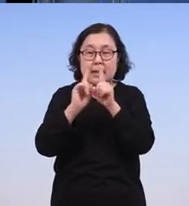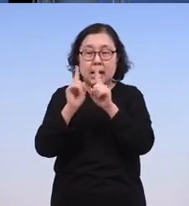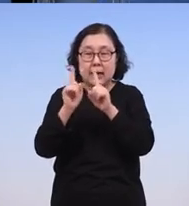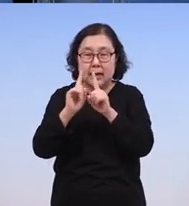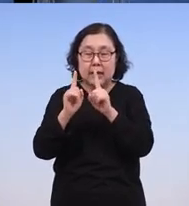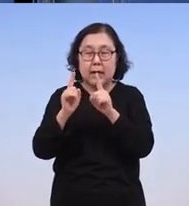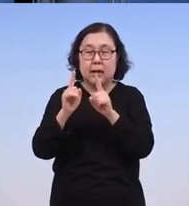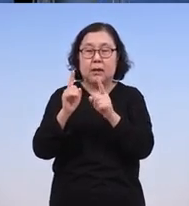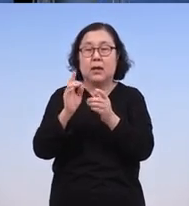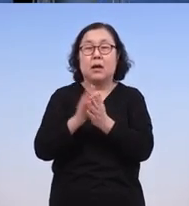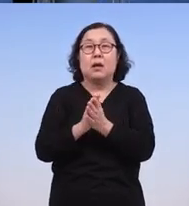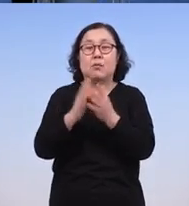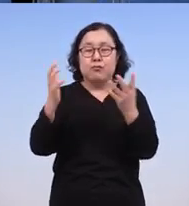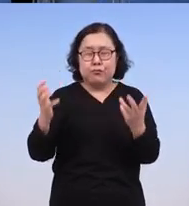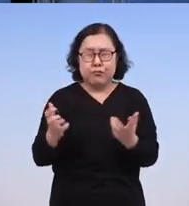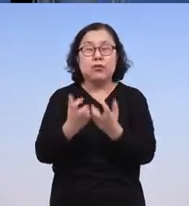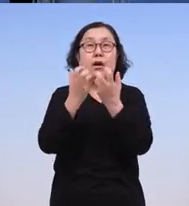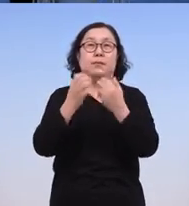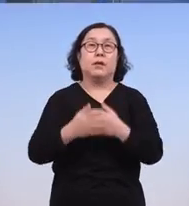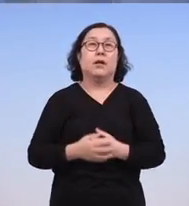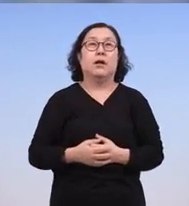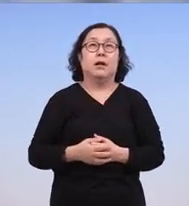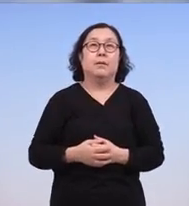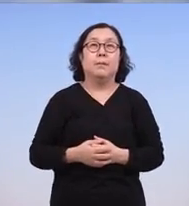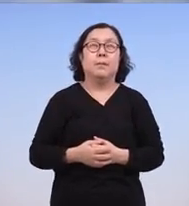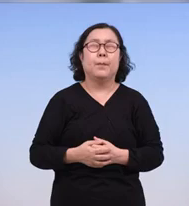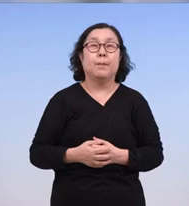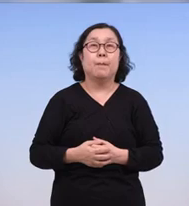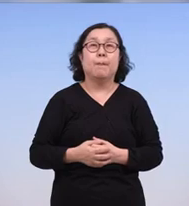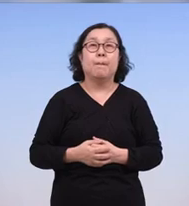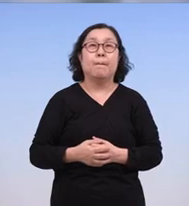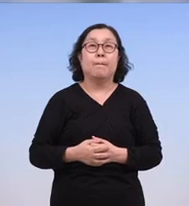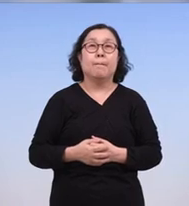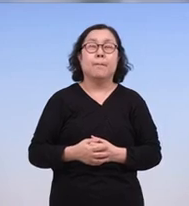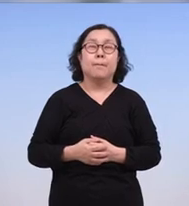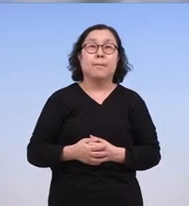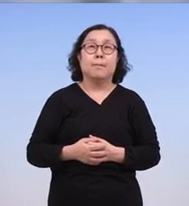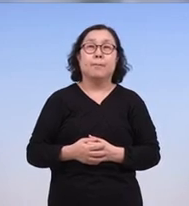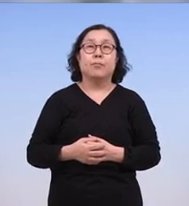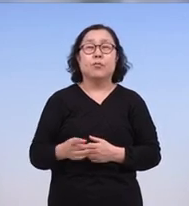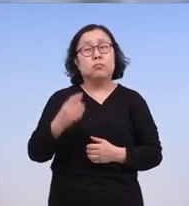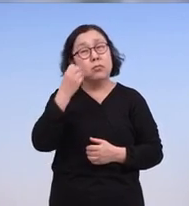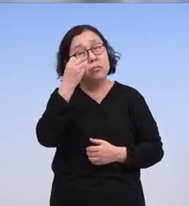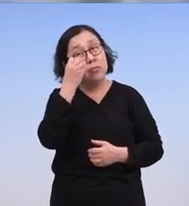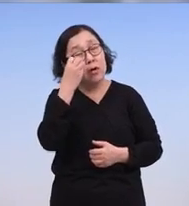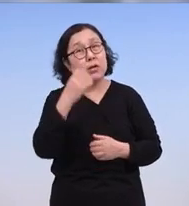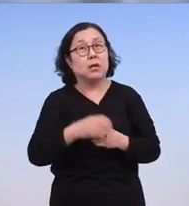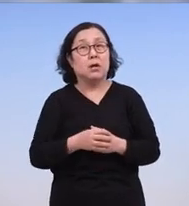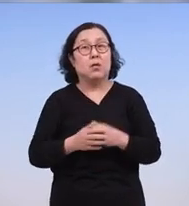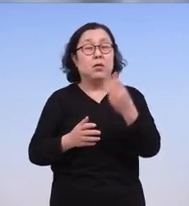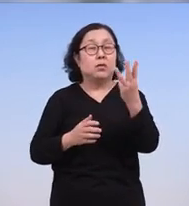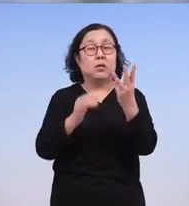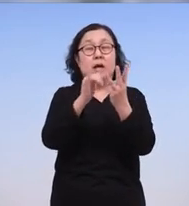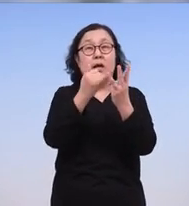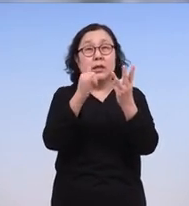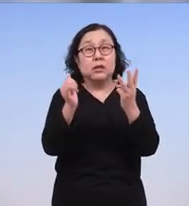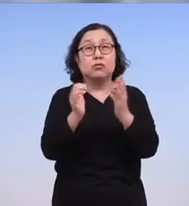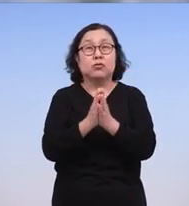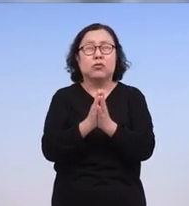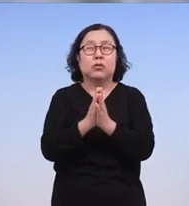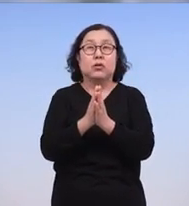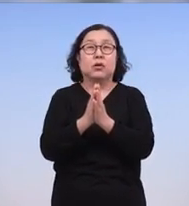들으면서 나도 좀 배달할 걸 그 생각이 들었는데요, 좀 이상하잖아요. 여러분 새